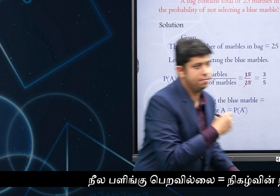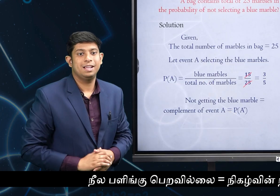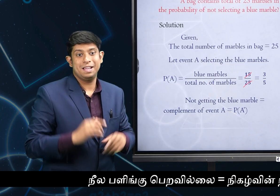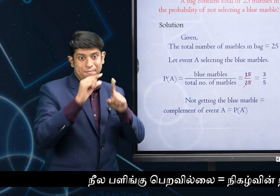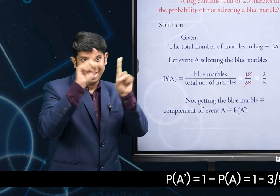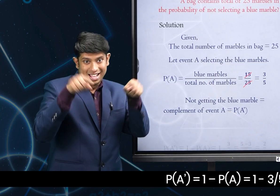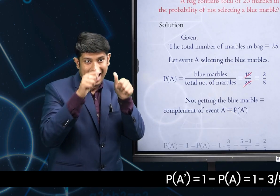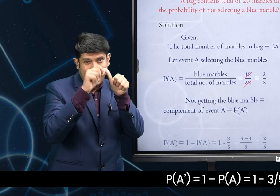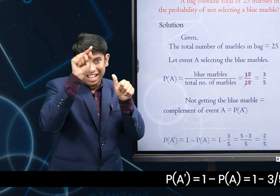பி